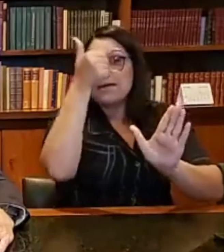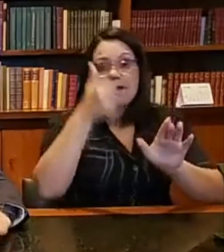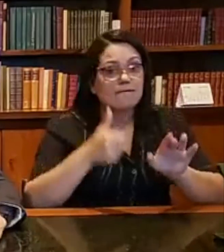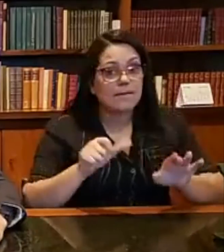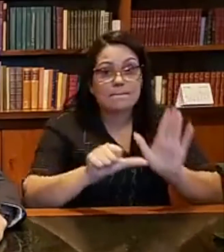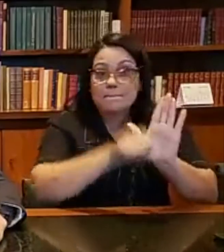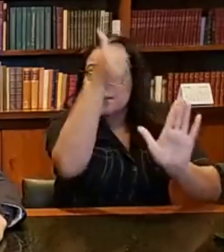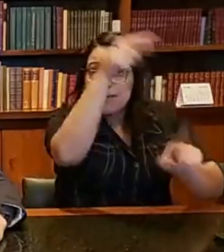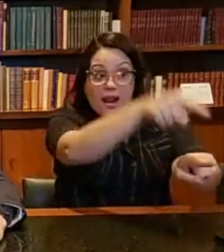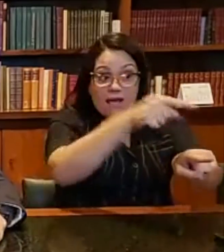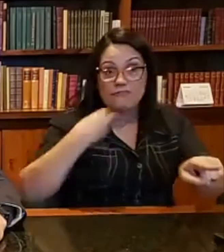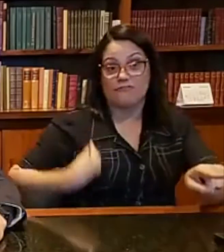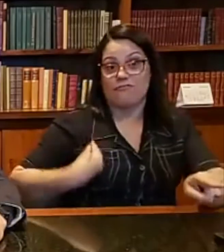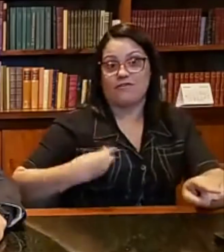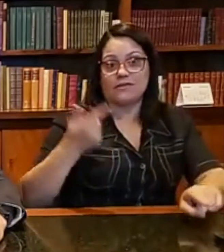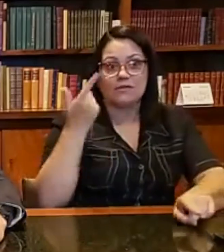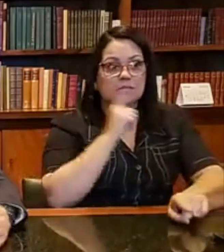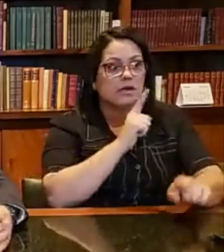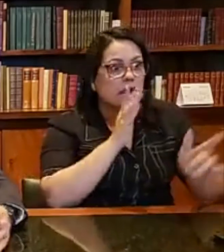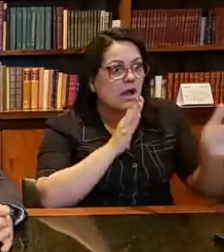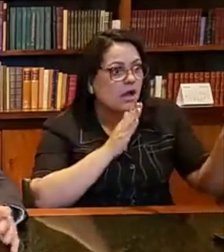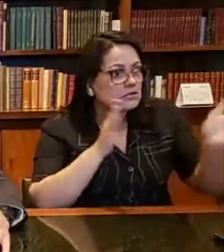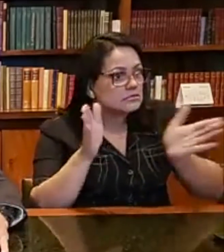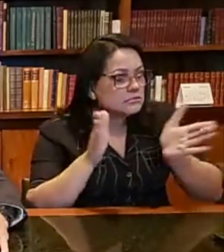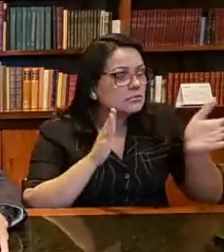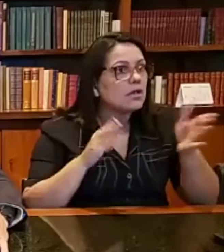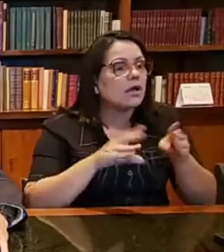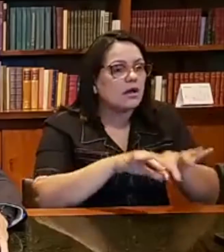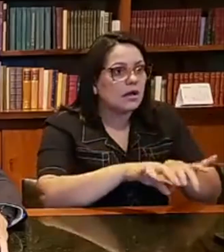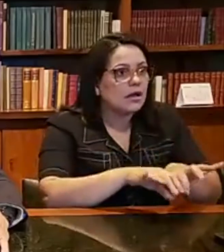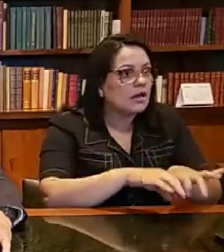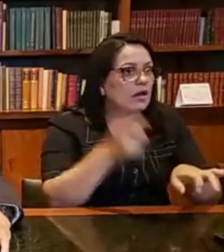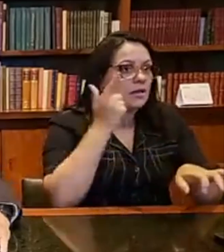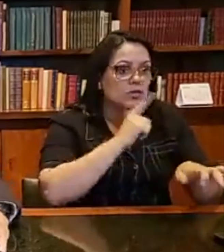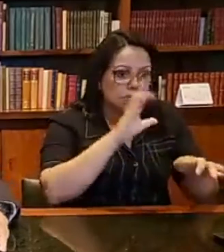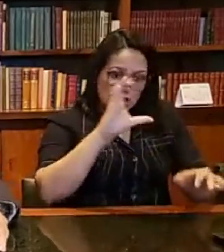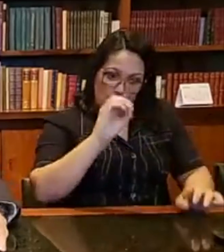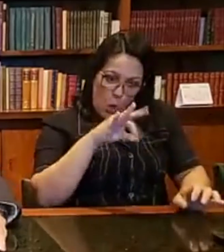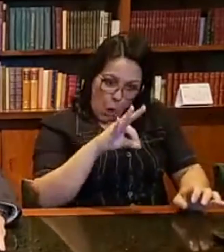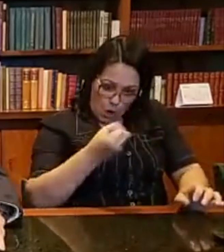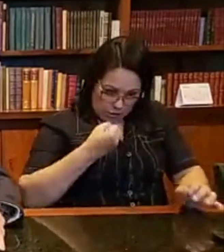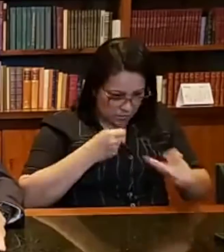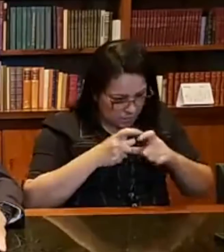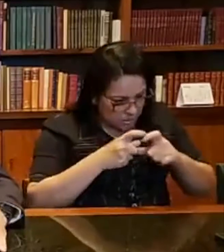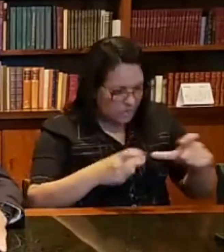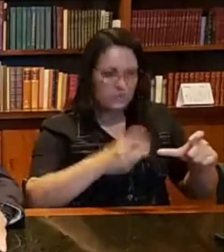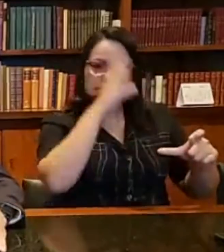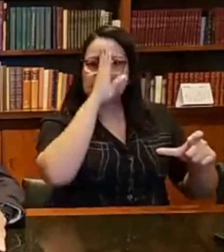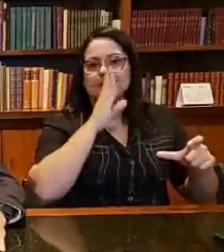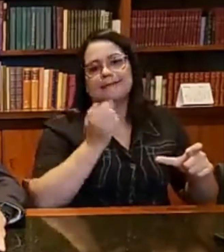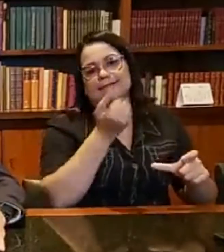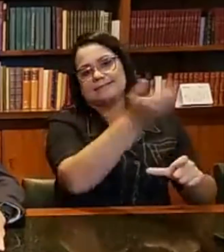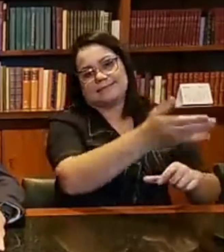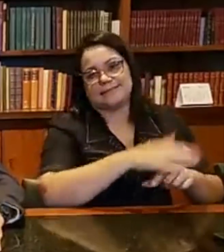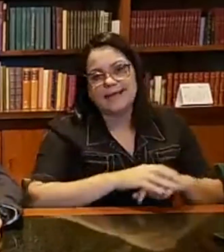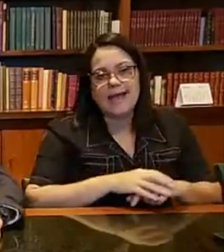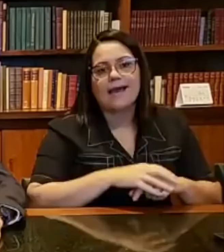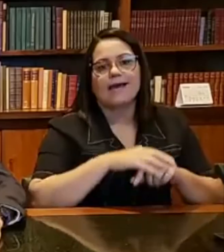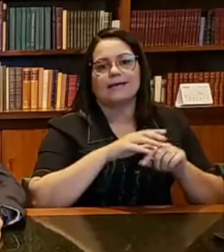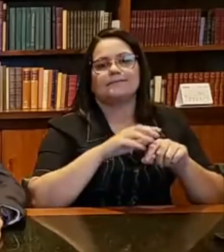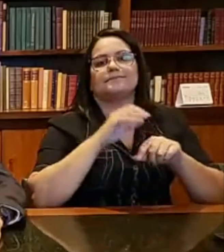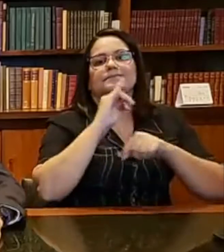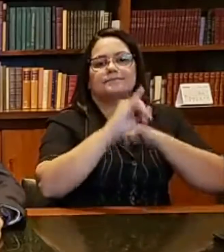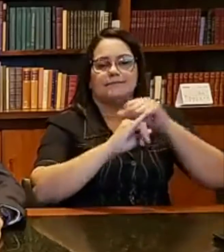terão acesso ao sistema financeiro, a uma conta de graça. Também tem uma portaria publicada no dia de